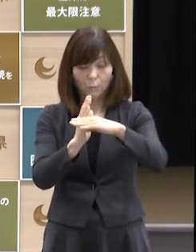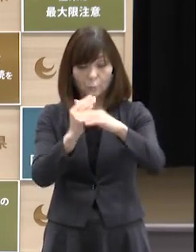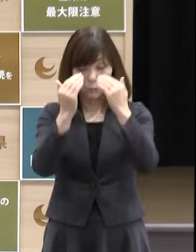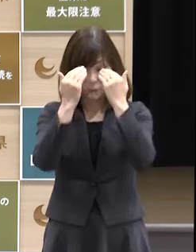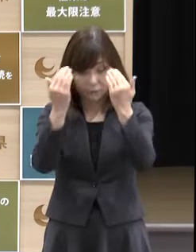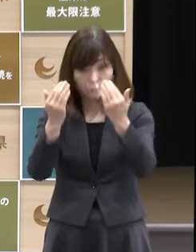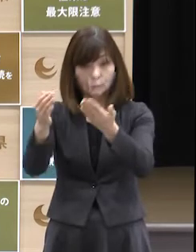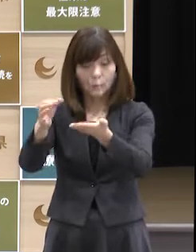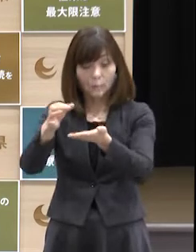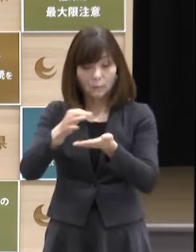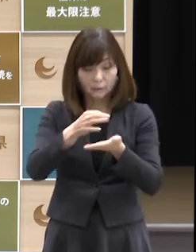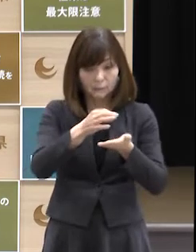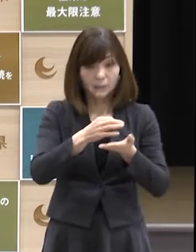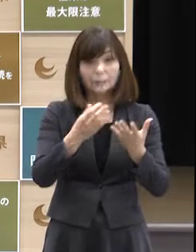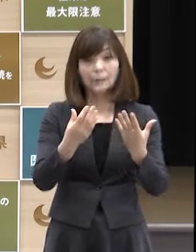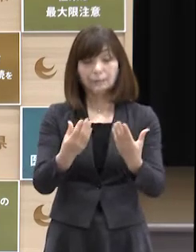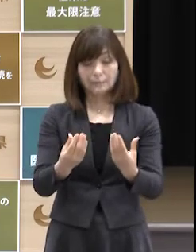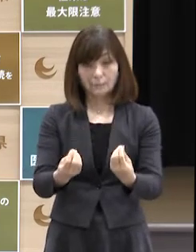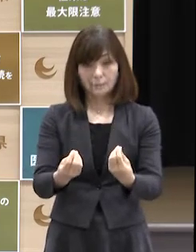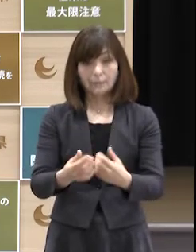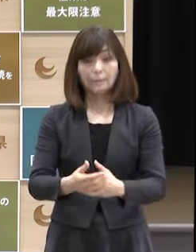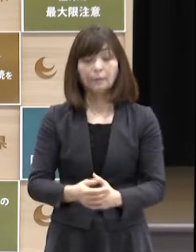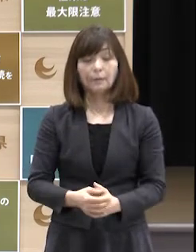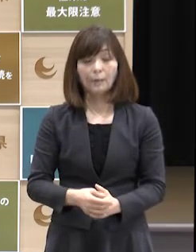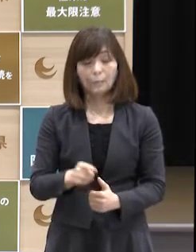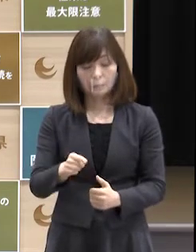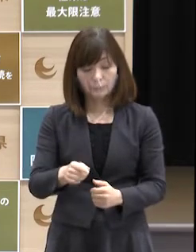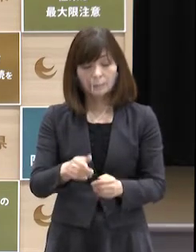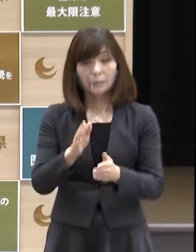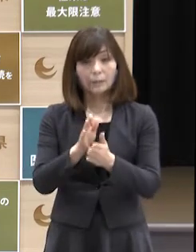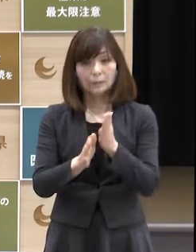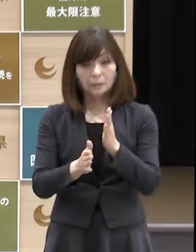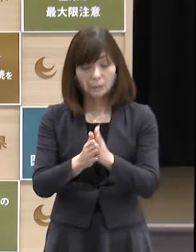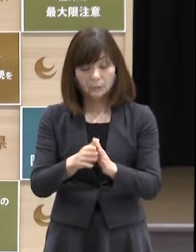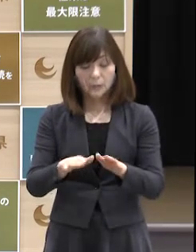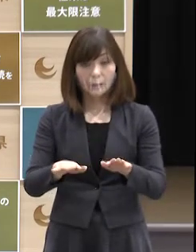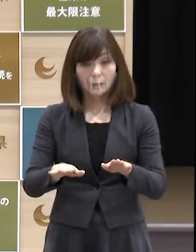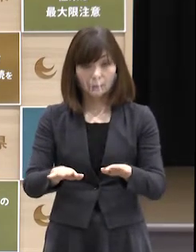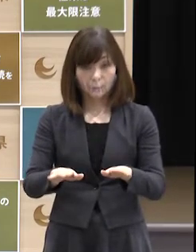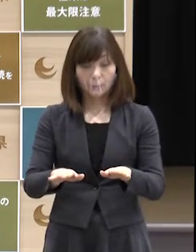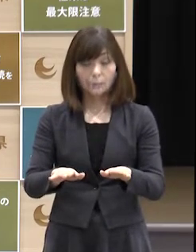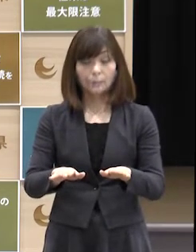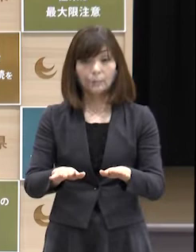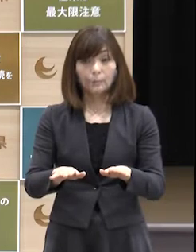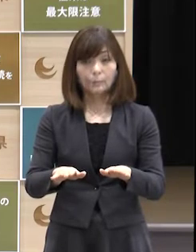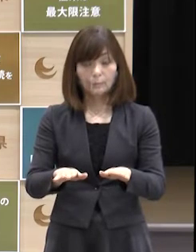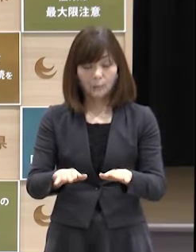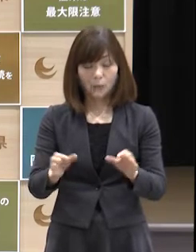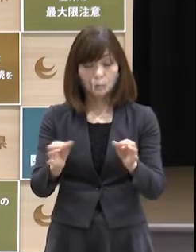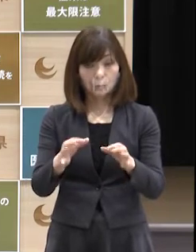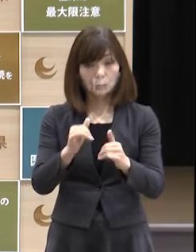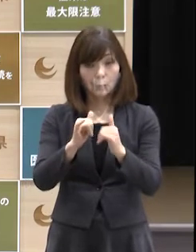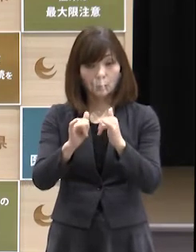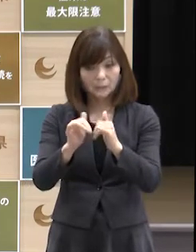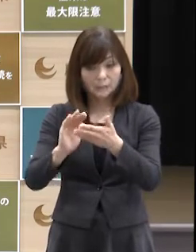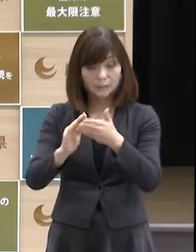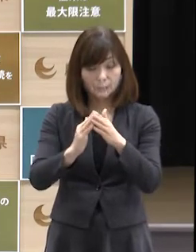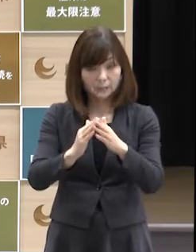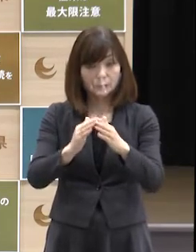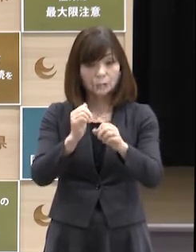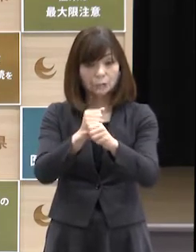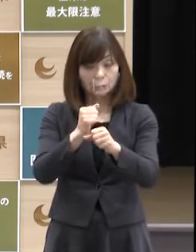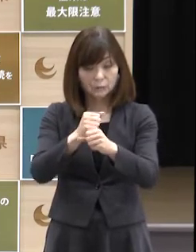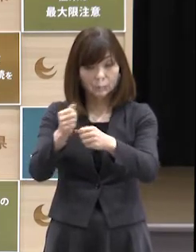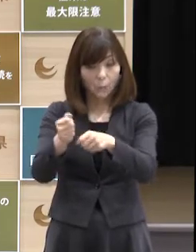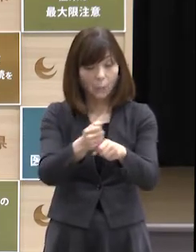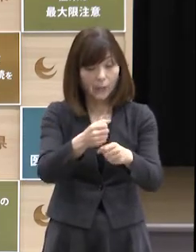いているところであります。でこれについては改めてですね、この場をお借りして、友のまちづくりを応援していただいた皆様